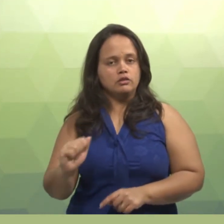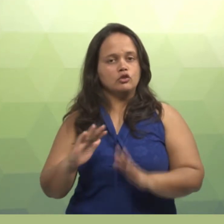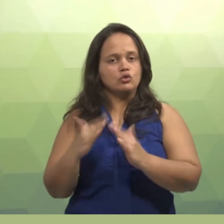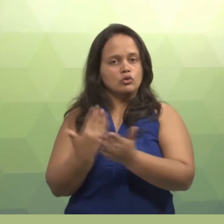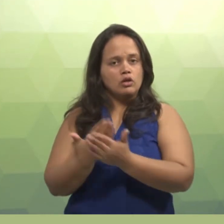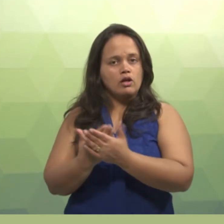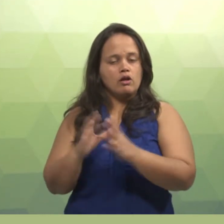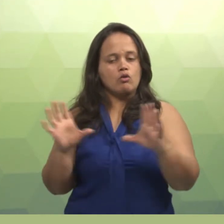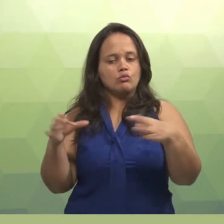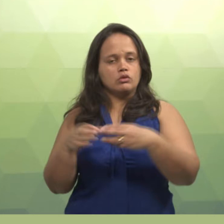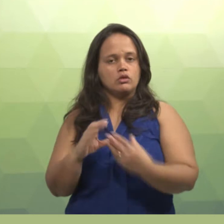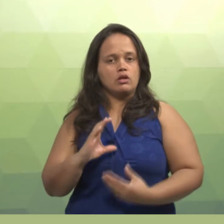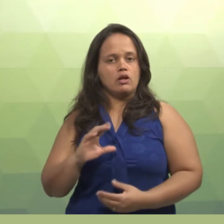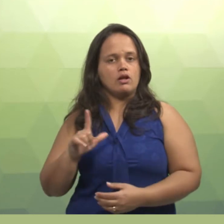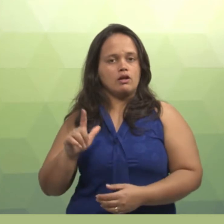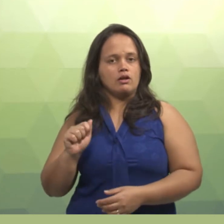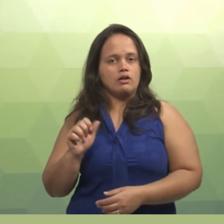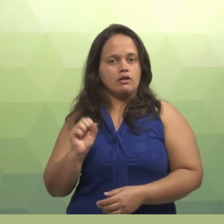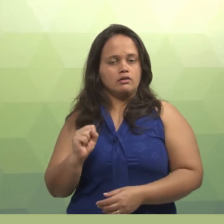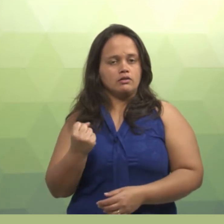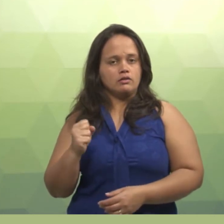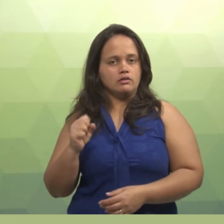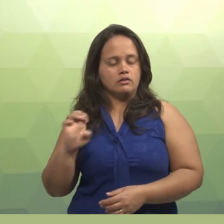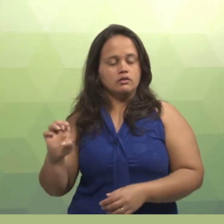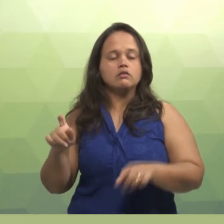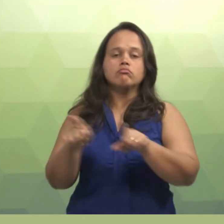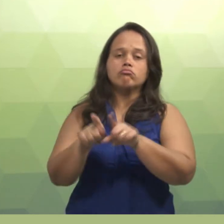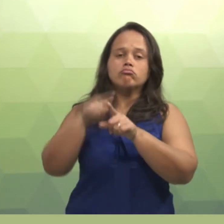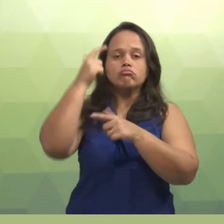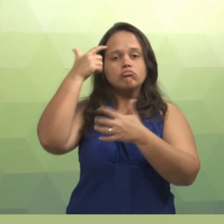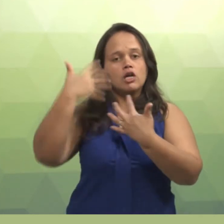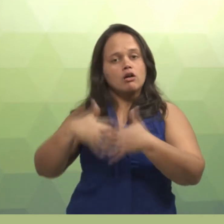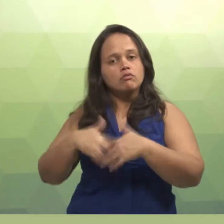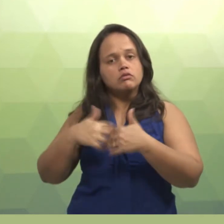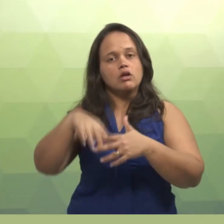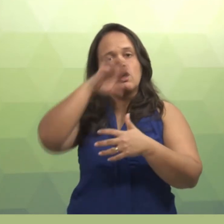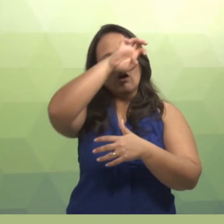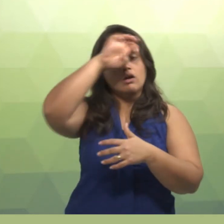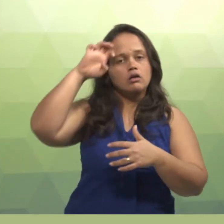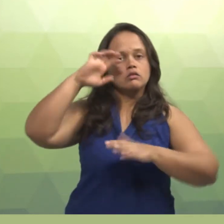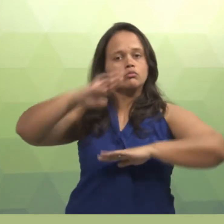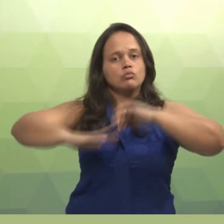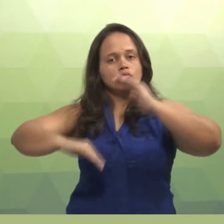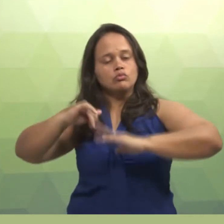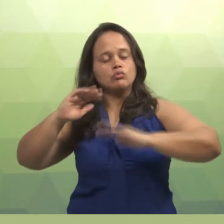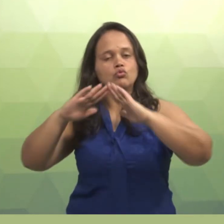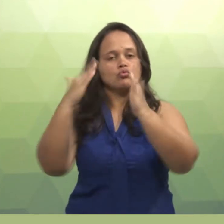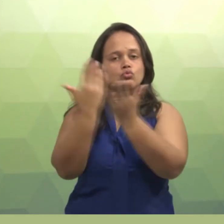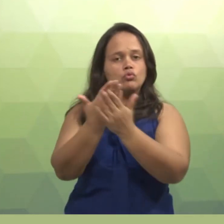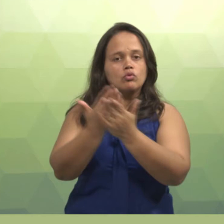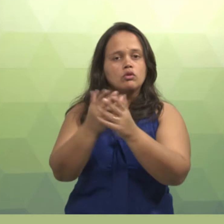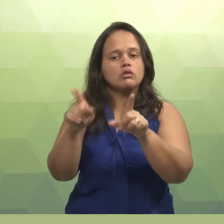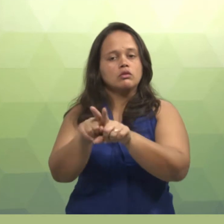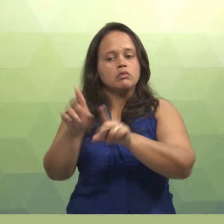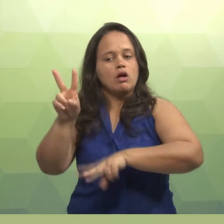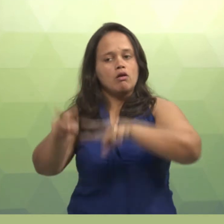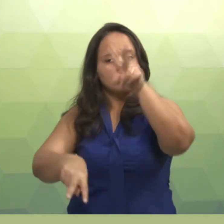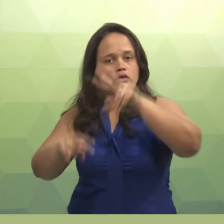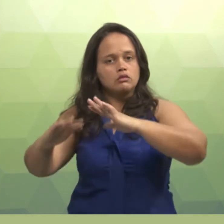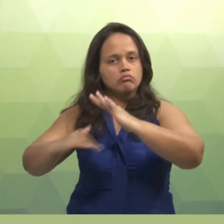e do conselho de classe. E refletimos ainda sobre a ética profissional na escola e a avaliação de